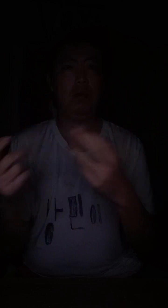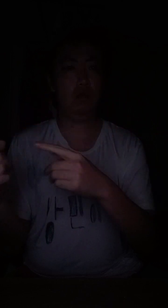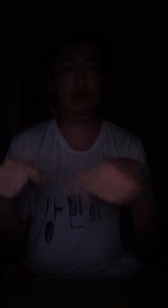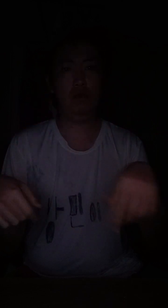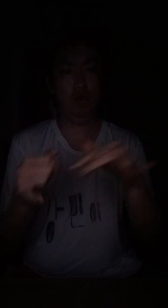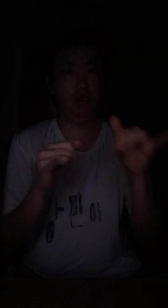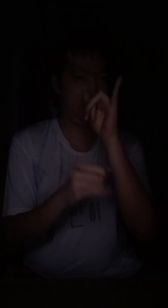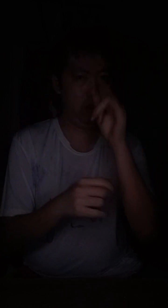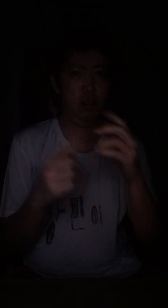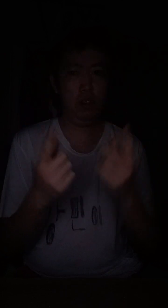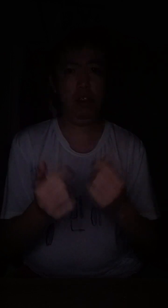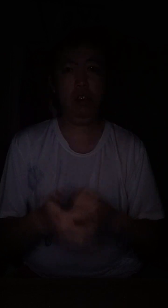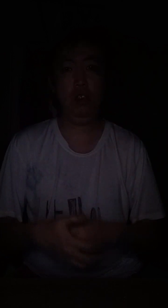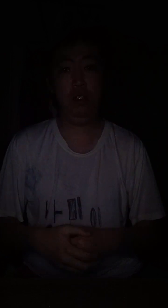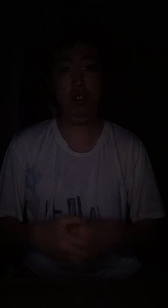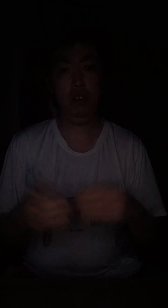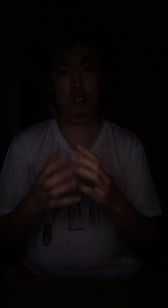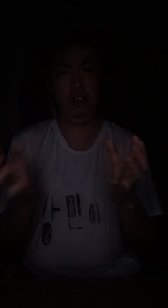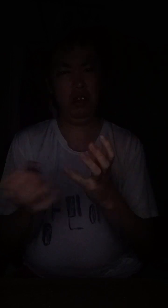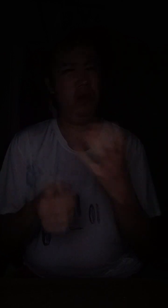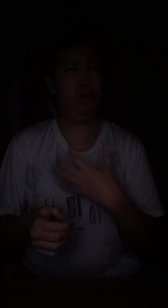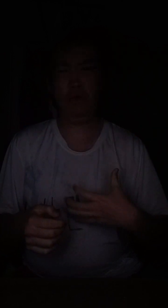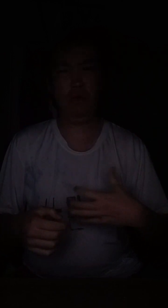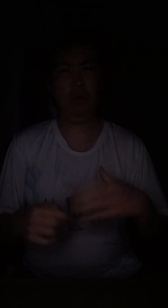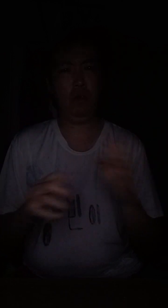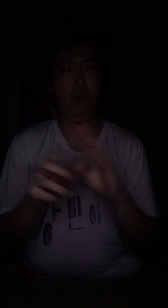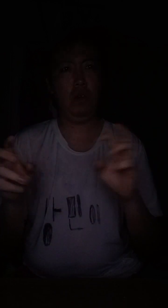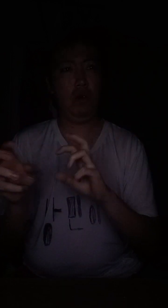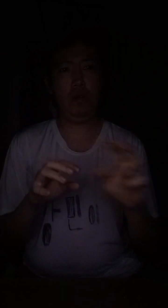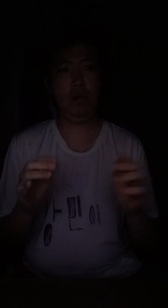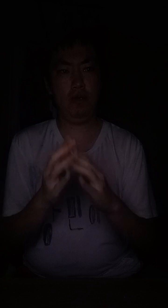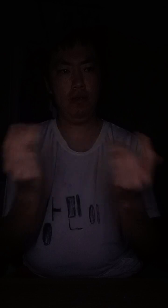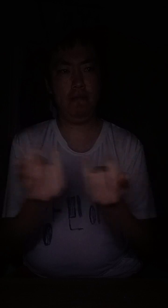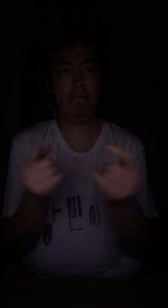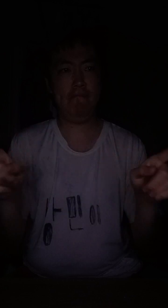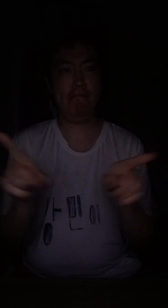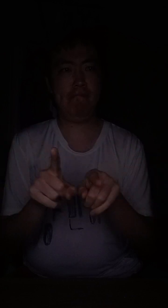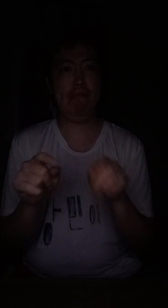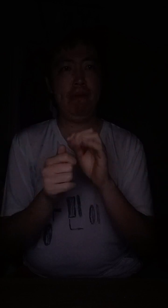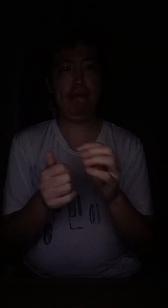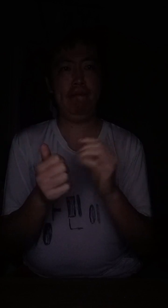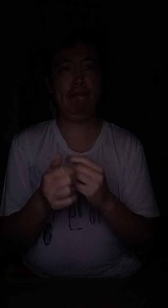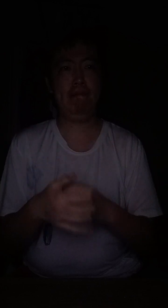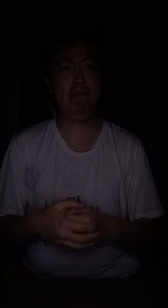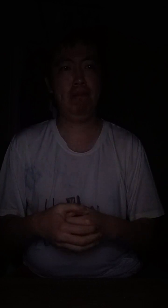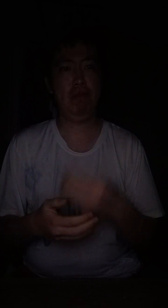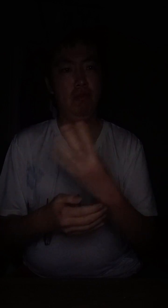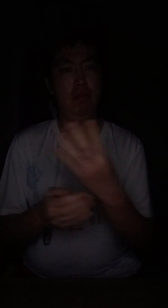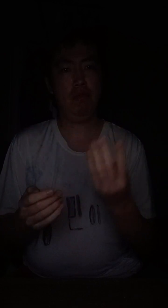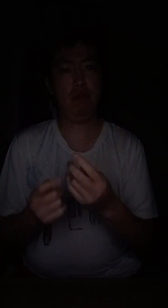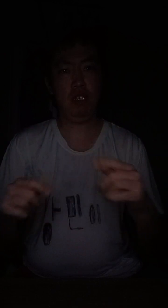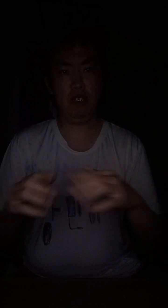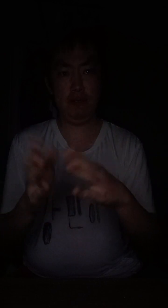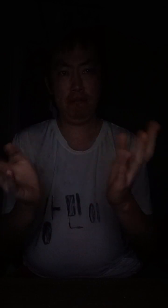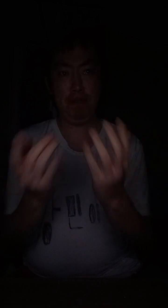있습니다. 집안엔 화장실이 없어 공용 화장실을 써왔습니다. 그런데 4년 전 공용 화장실이 있던